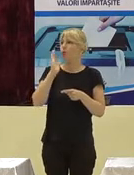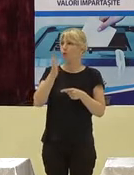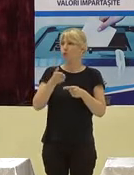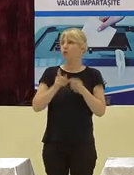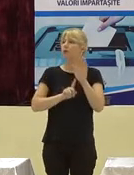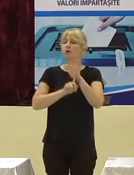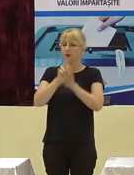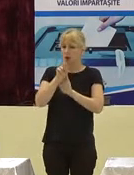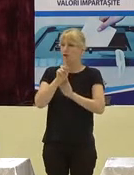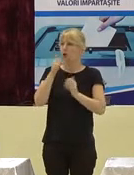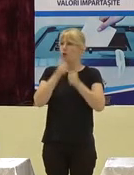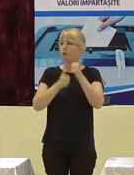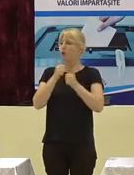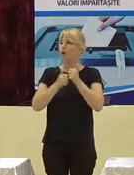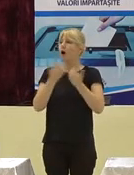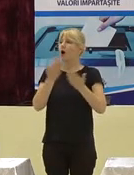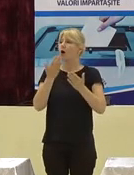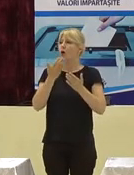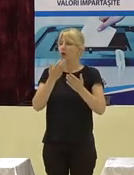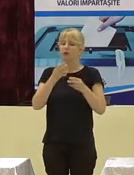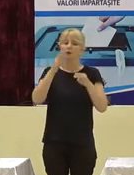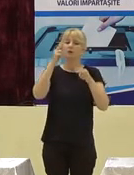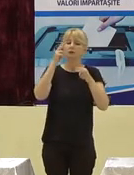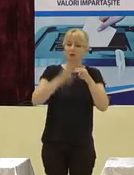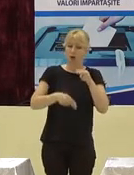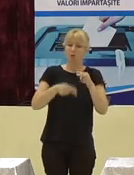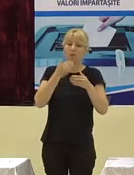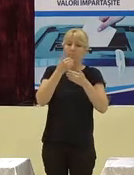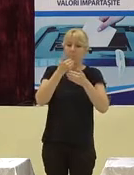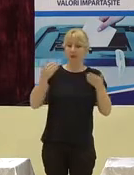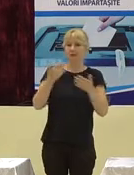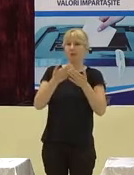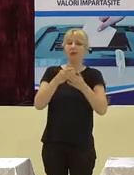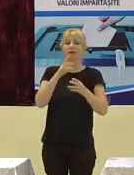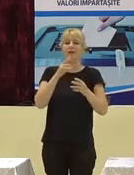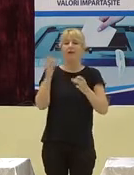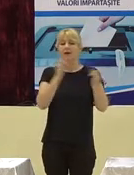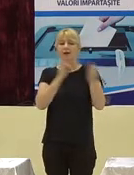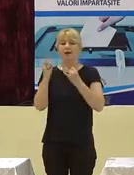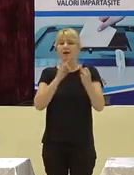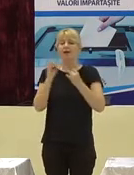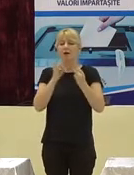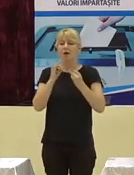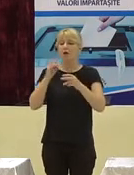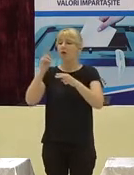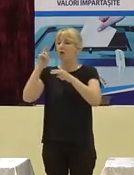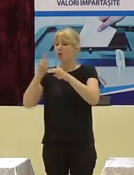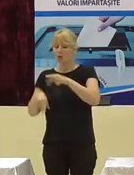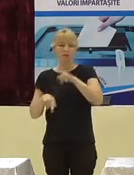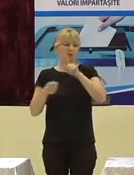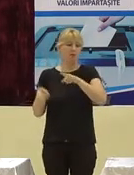respectiv concurentul electoral care a finalizat ultimul. Deci data viitoare el va fi primul. Acestea fiind